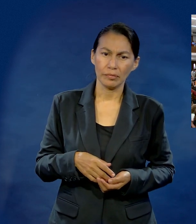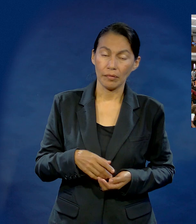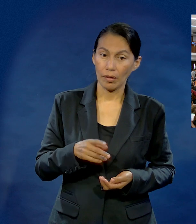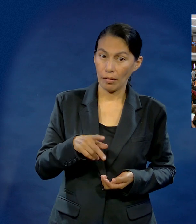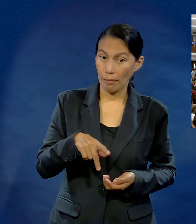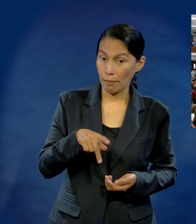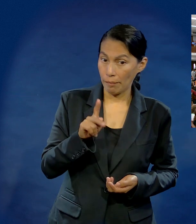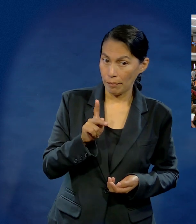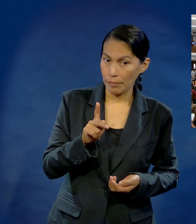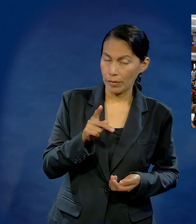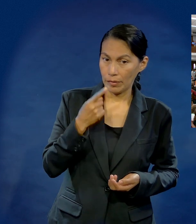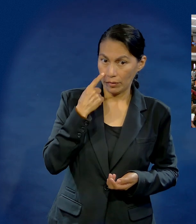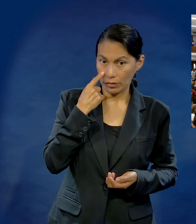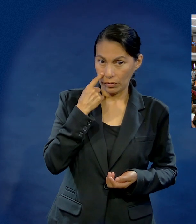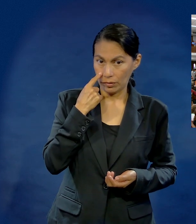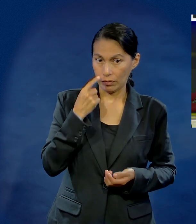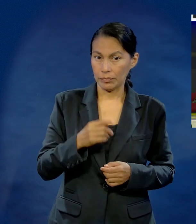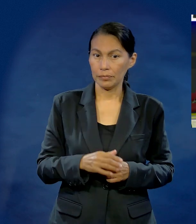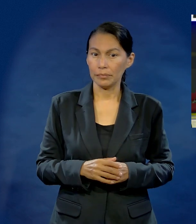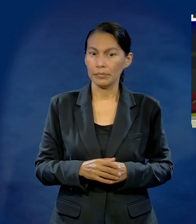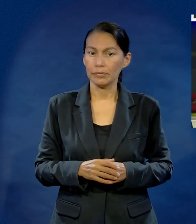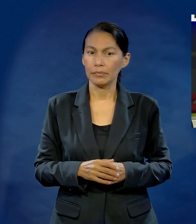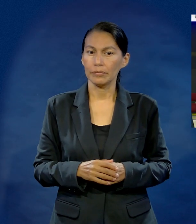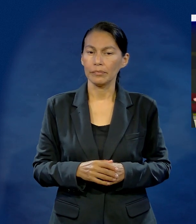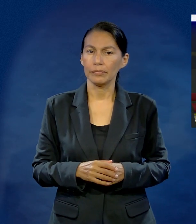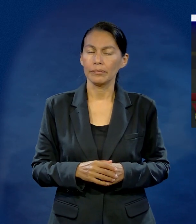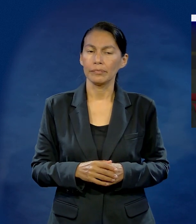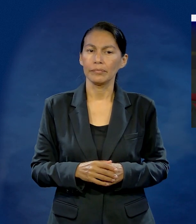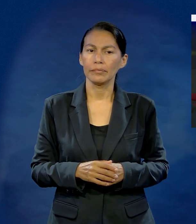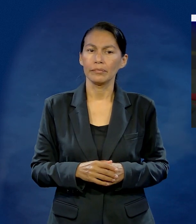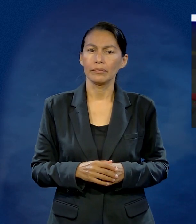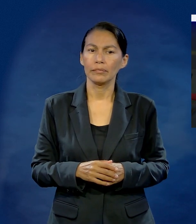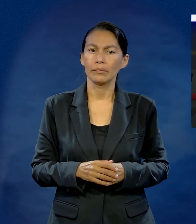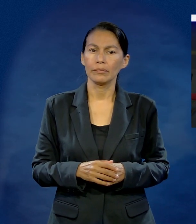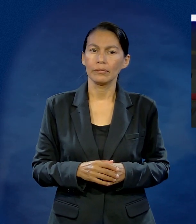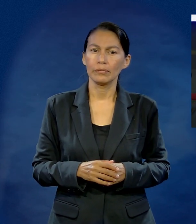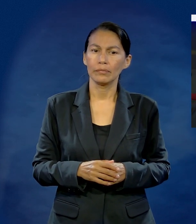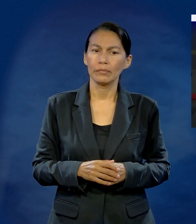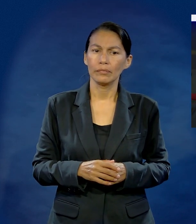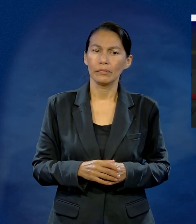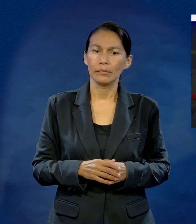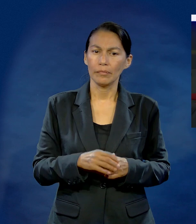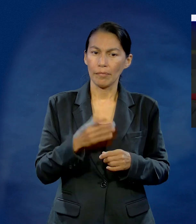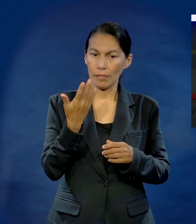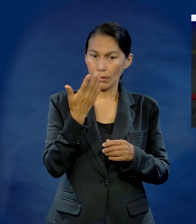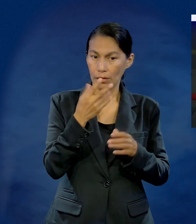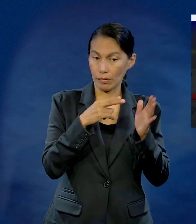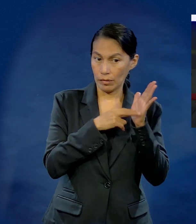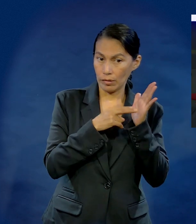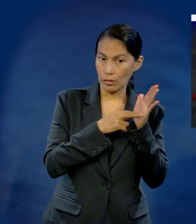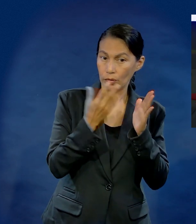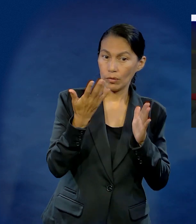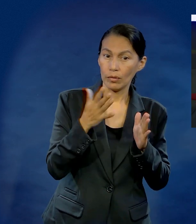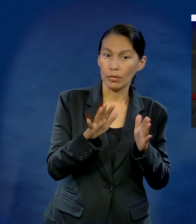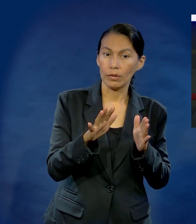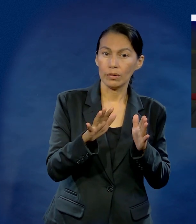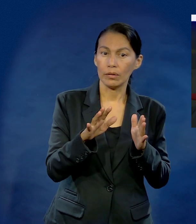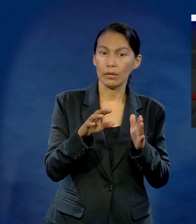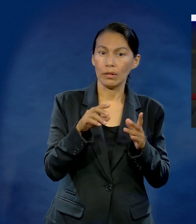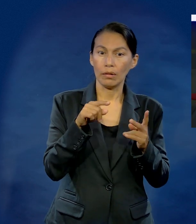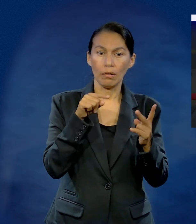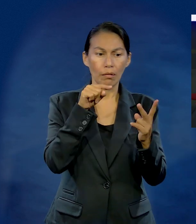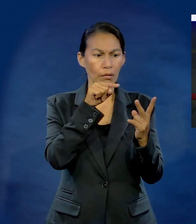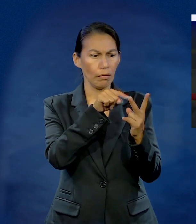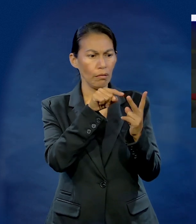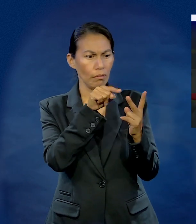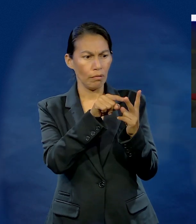muy peligrosa. La manera elegante de decirlo es que él tenía una actitud que no cuidaba